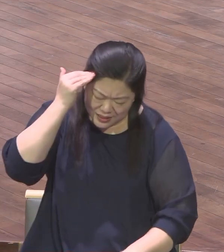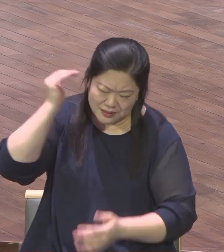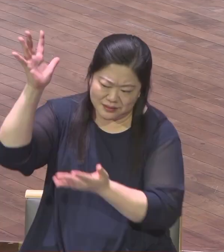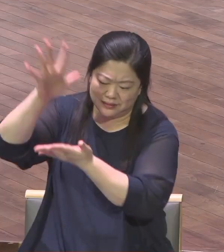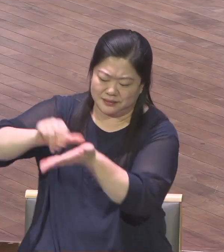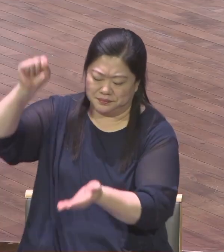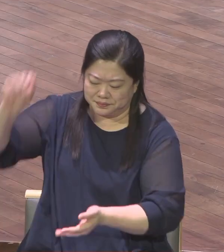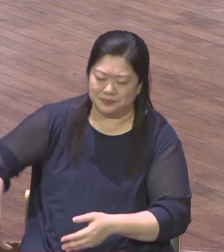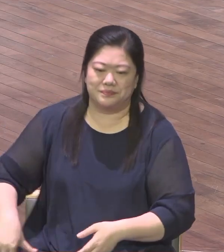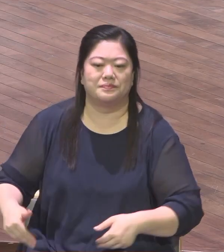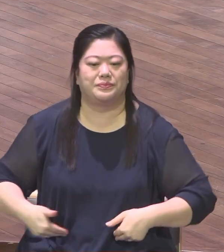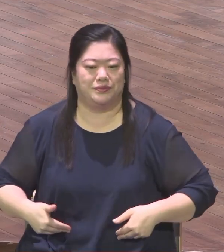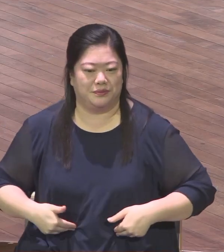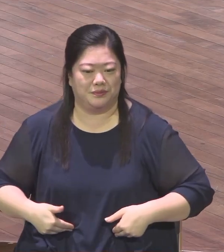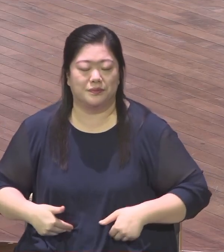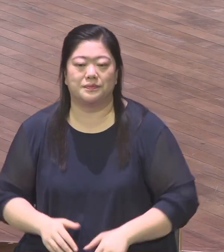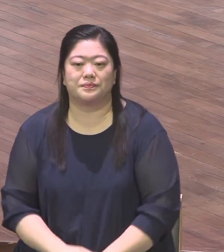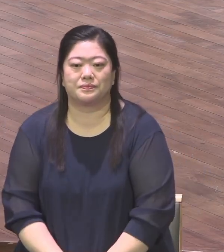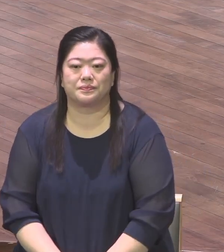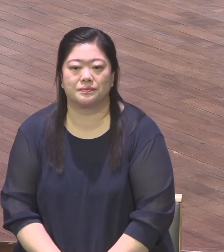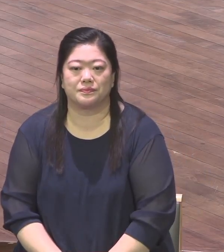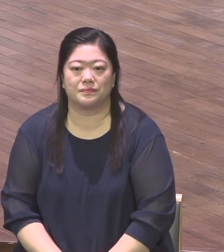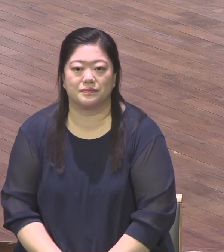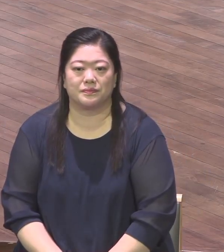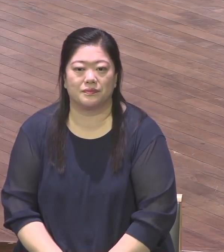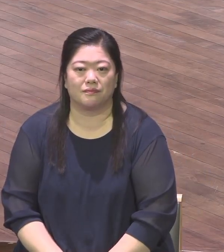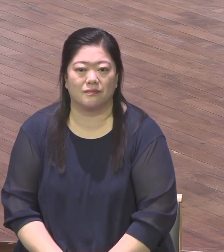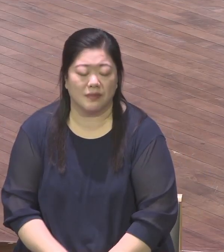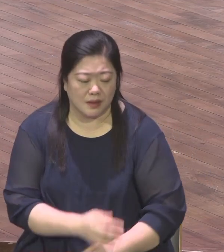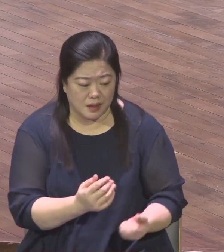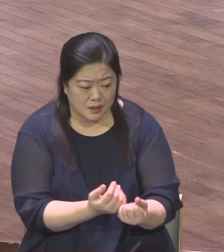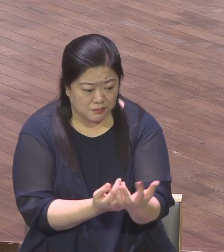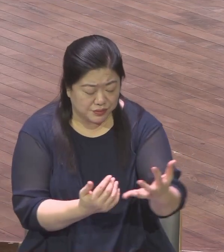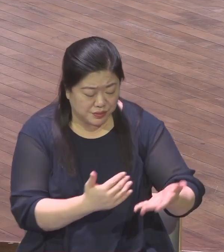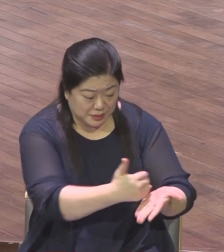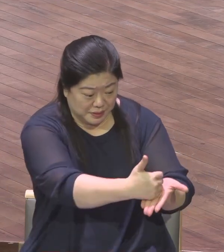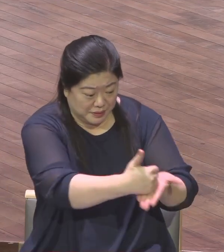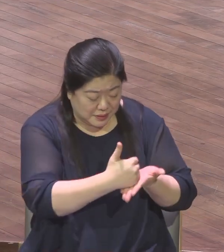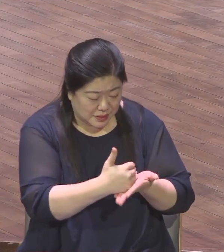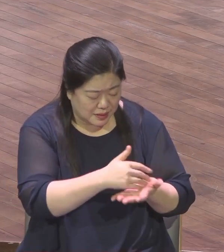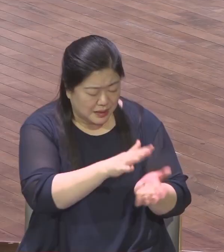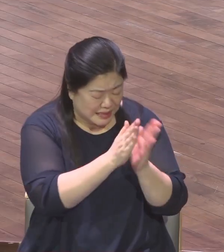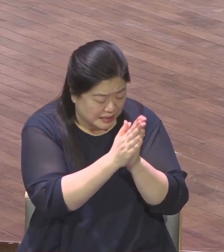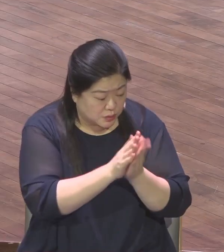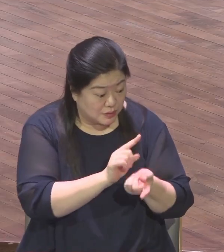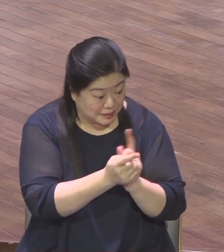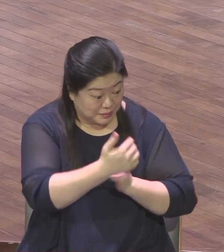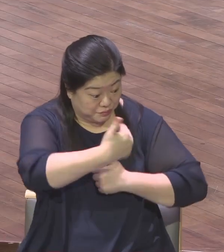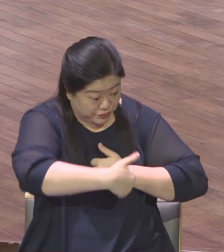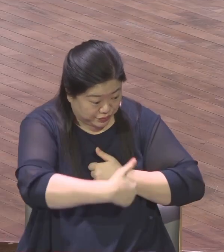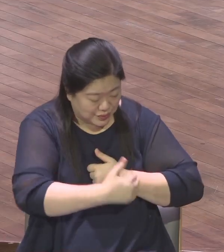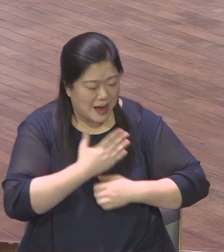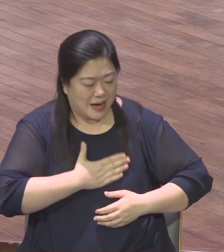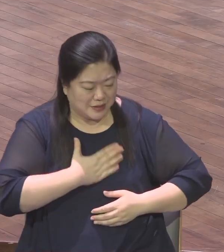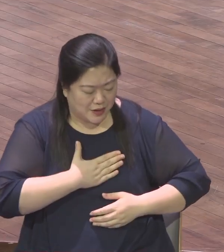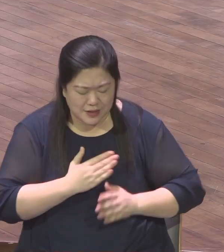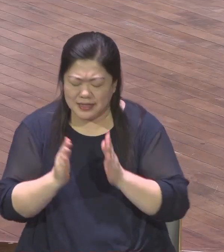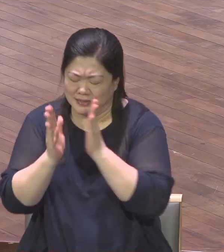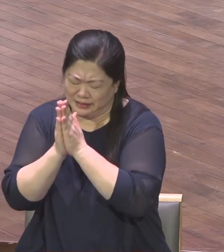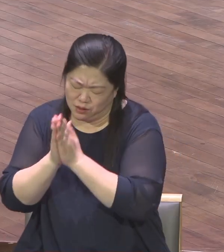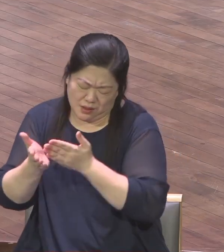이후에 보면요. 예레미야가 기도한 지 10일 후에 하나님의 말씀이 임합니다. 그래서